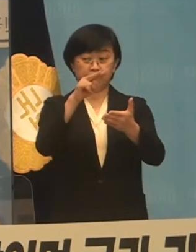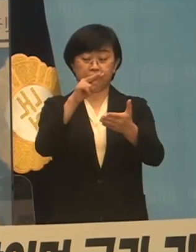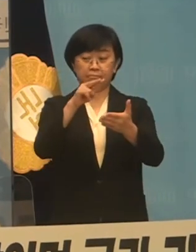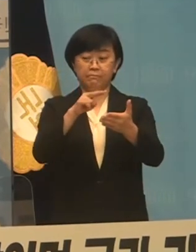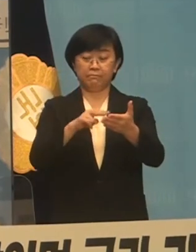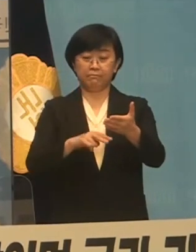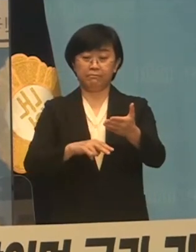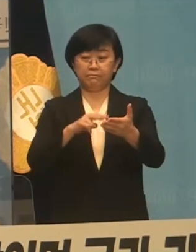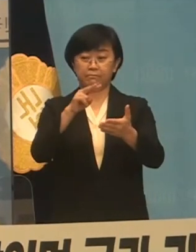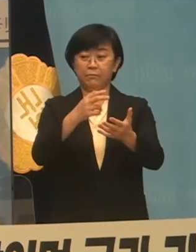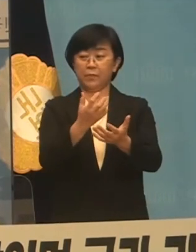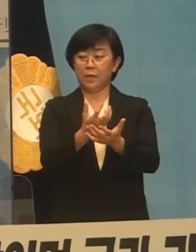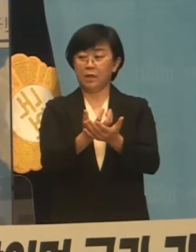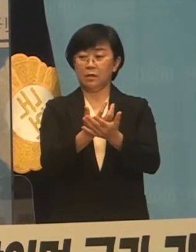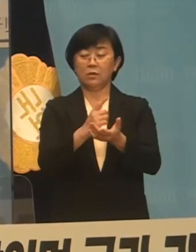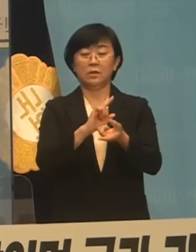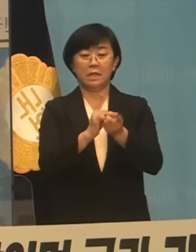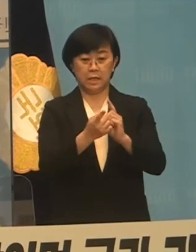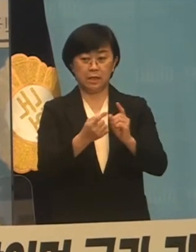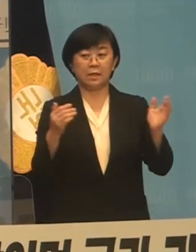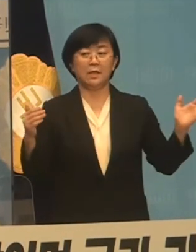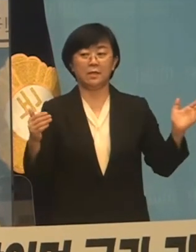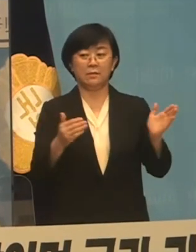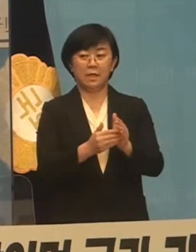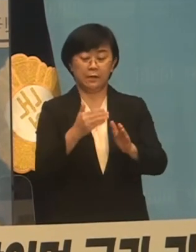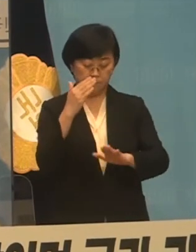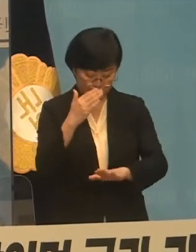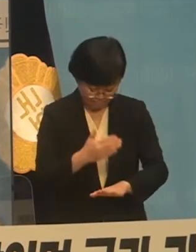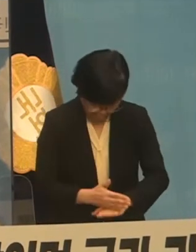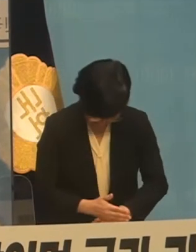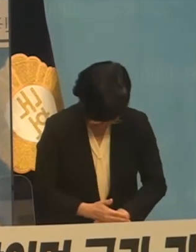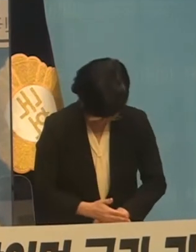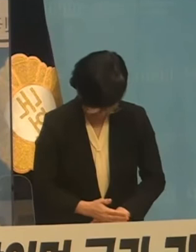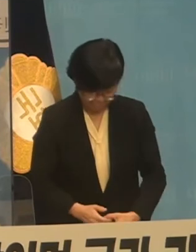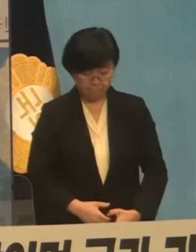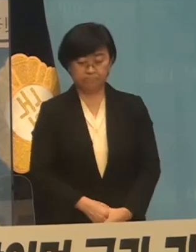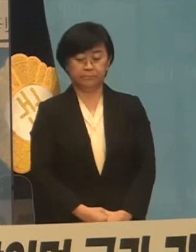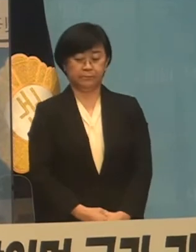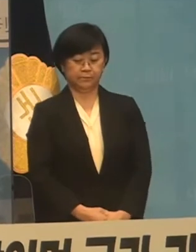기자회견문은요 자료로 제출하는 걸로 하겠습니다. 감사합니다.